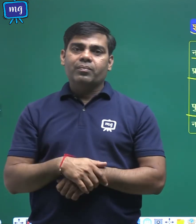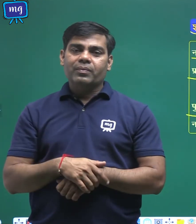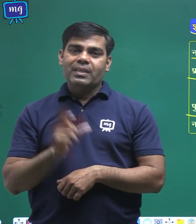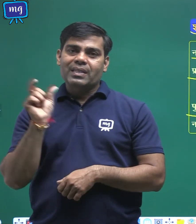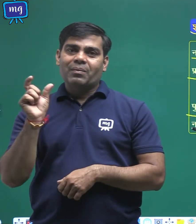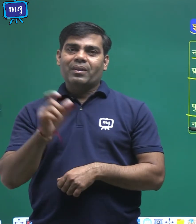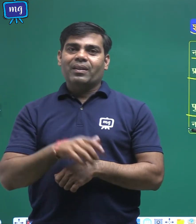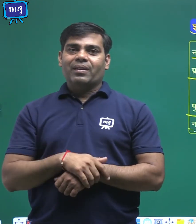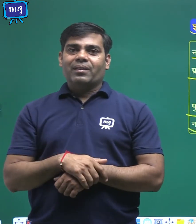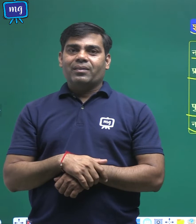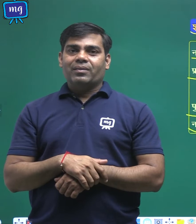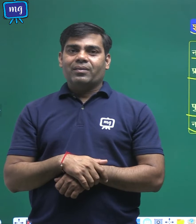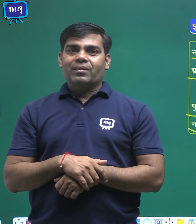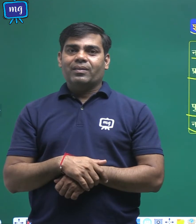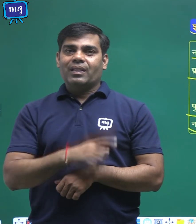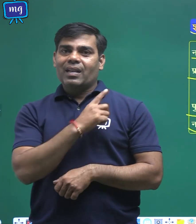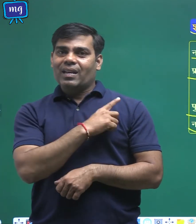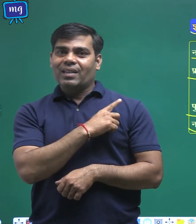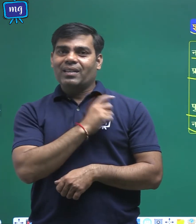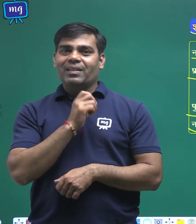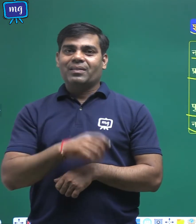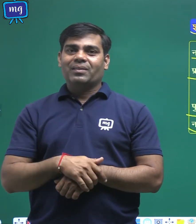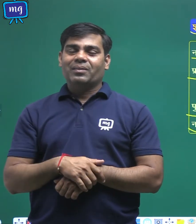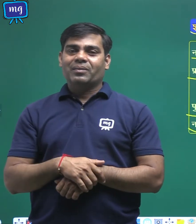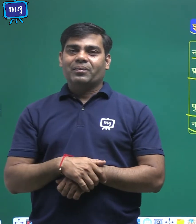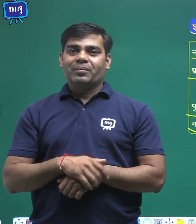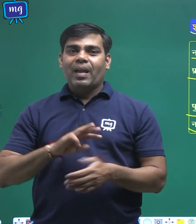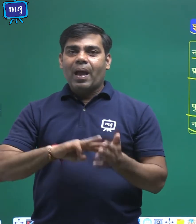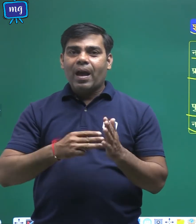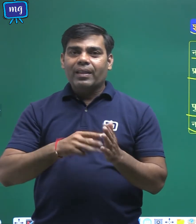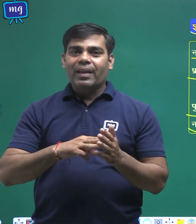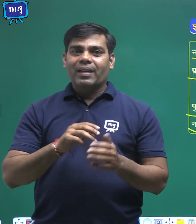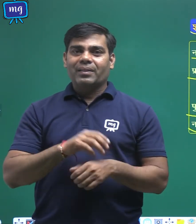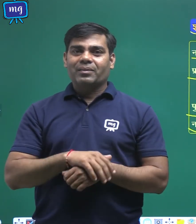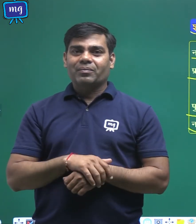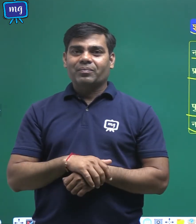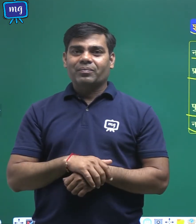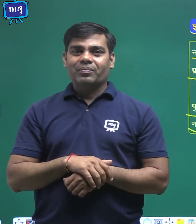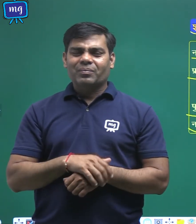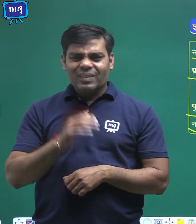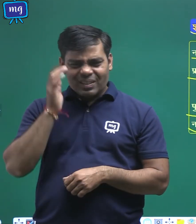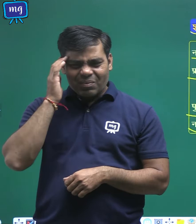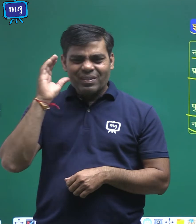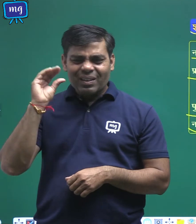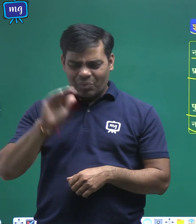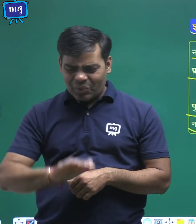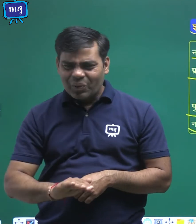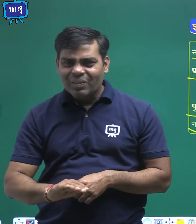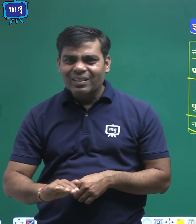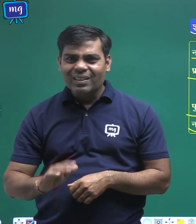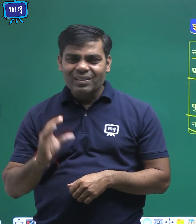शब्द है नादानी, अर्थ है ना समझी।